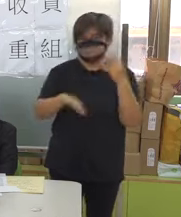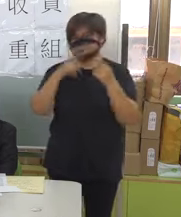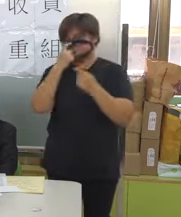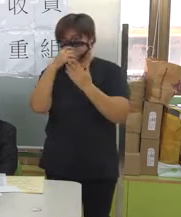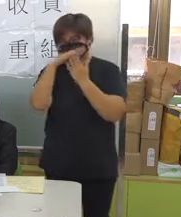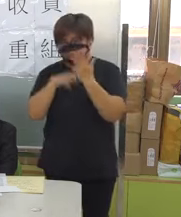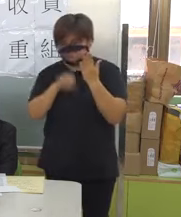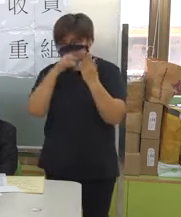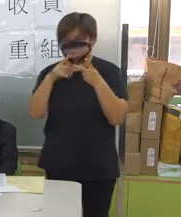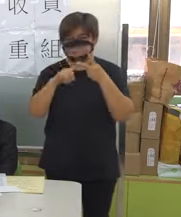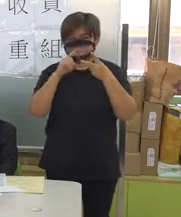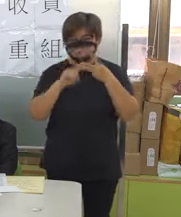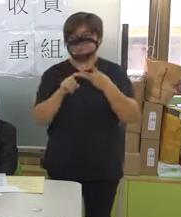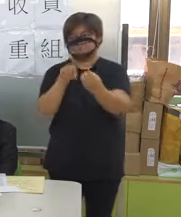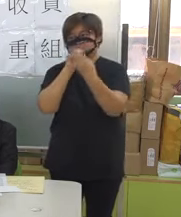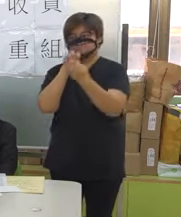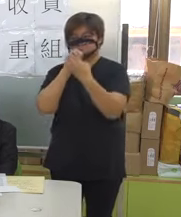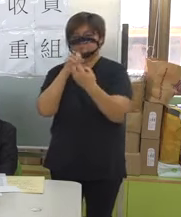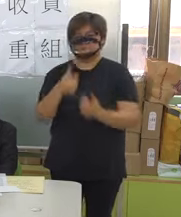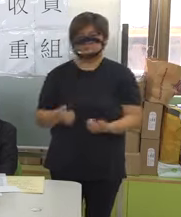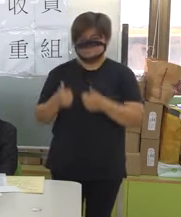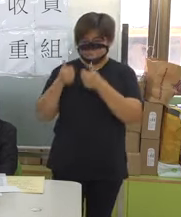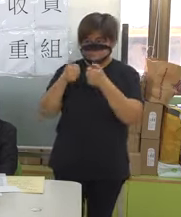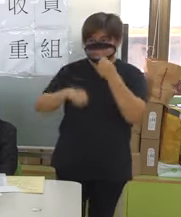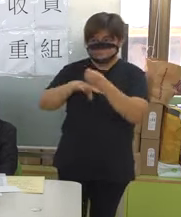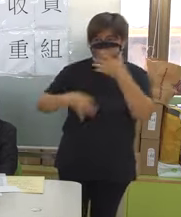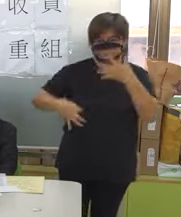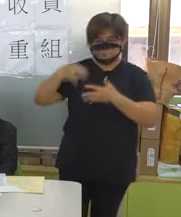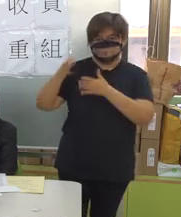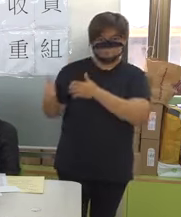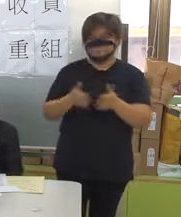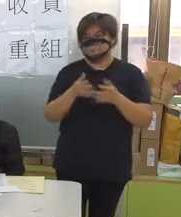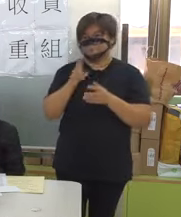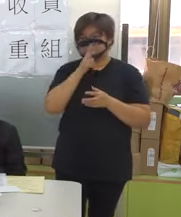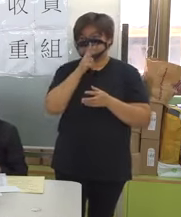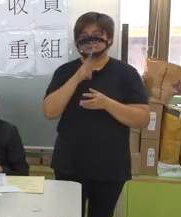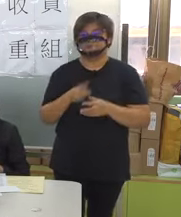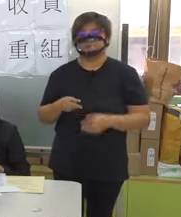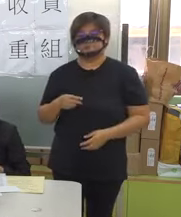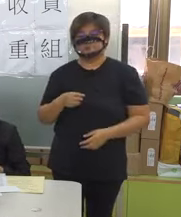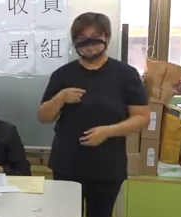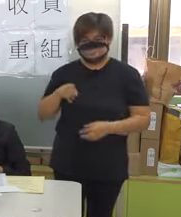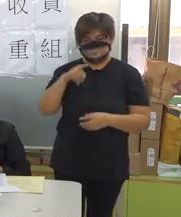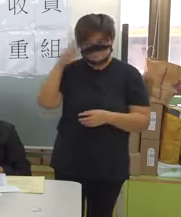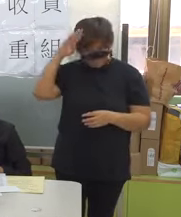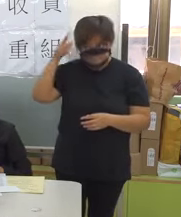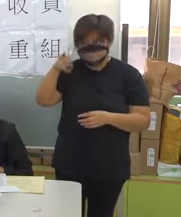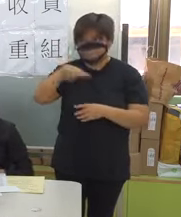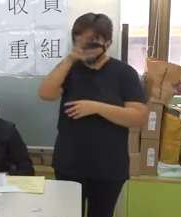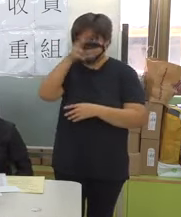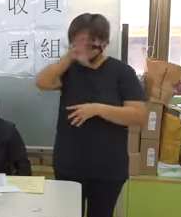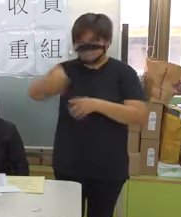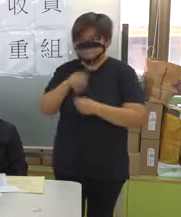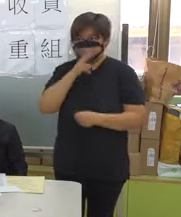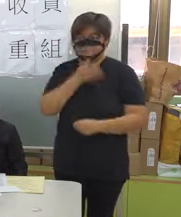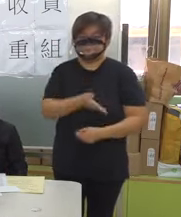咁麻煩記者朋友陣間影我哋發言人嘅同事，希望都可以影到手語傳譯啦。Thank you very much for attending the